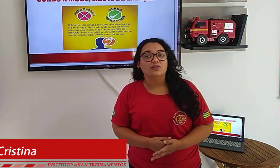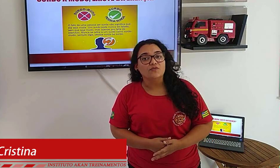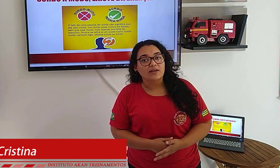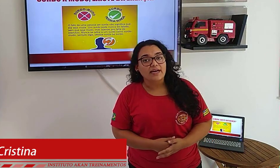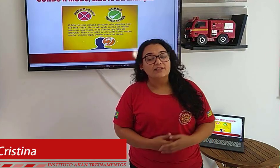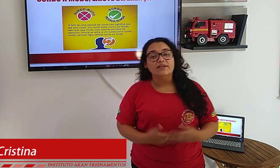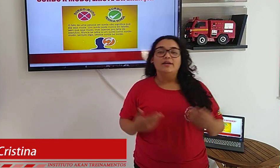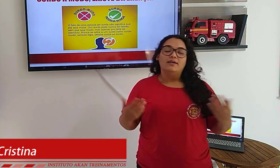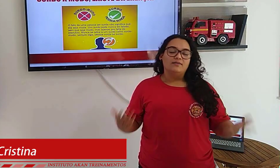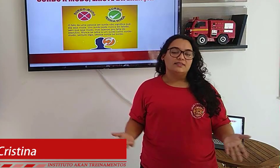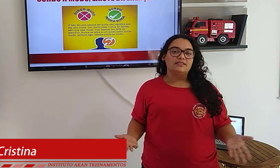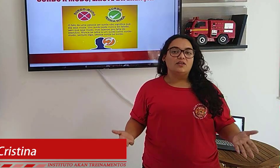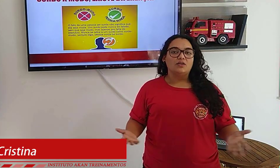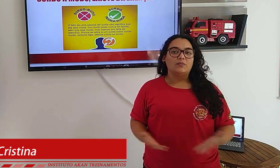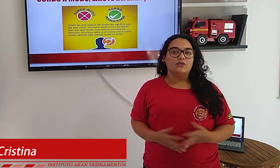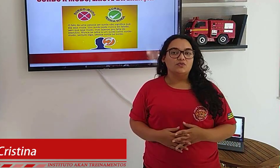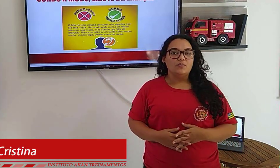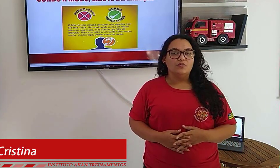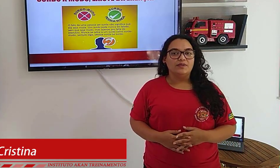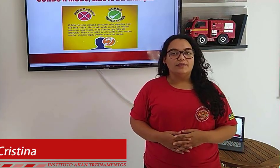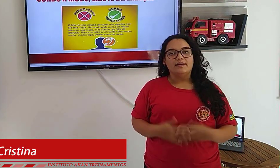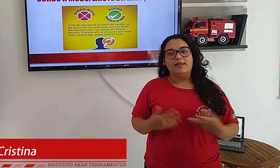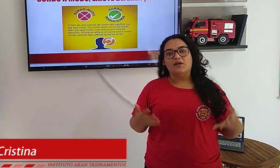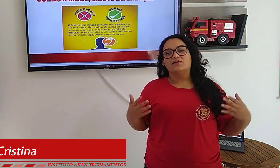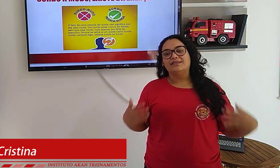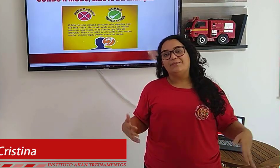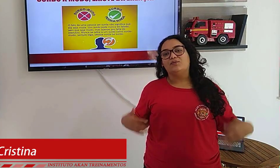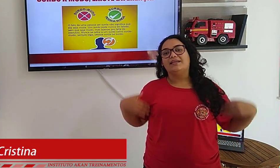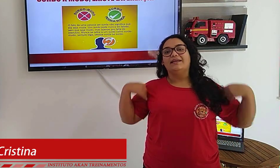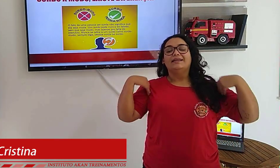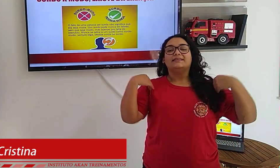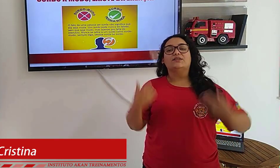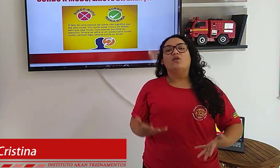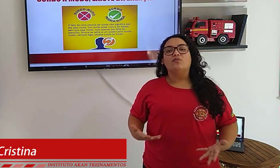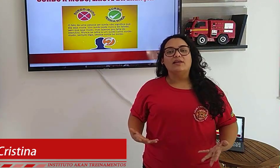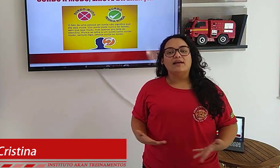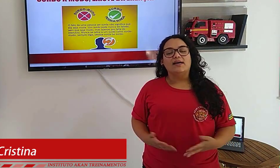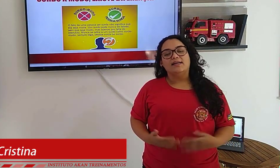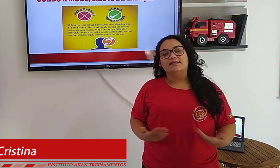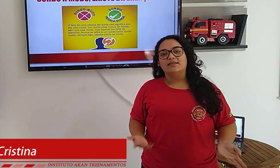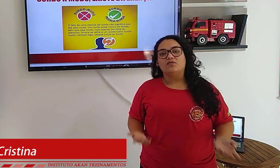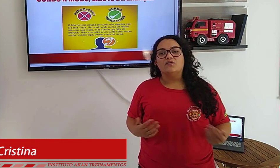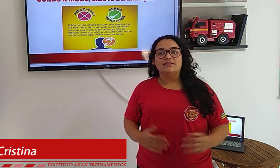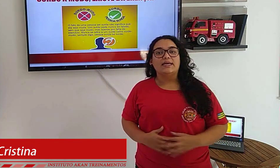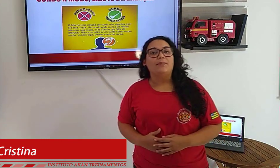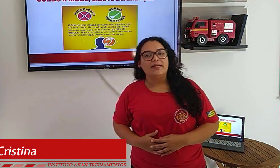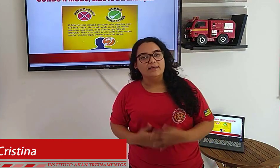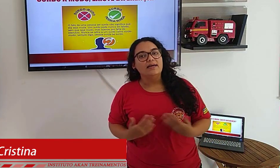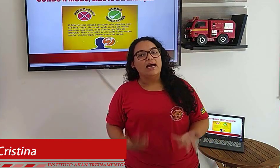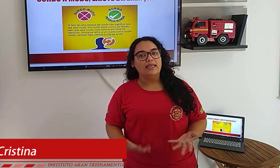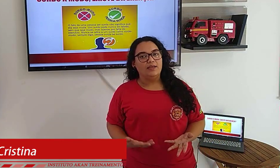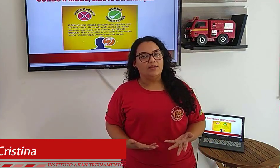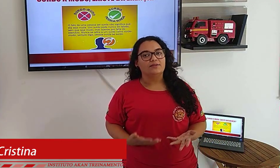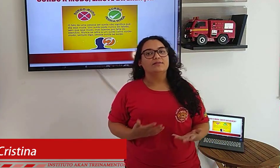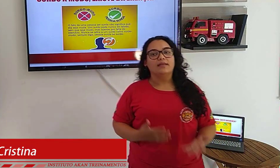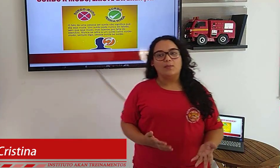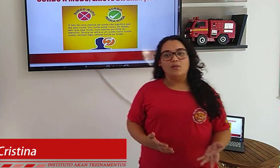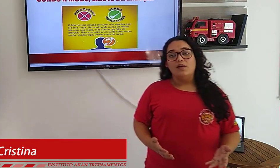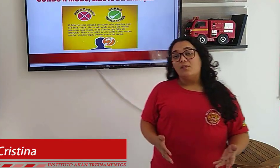vocais, você se torna uma pessoa muda. E para você poder se comunicar, é necessário que você aprenda a Libras, tá bom? Por mais que